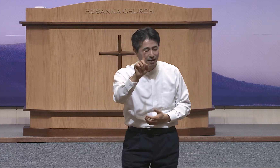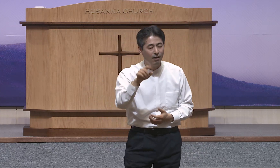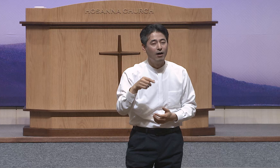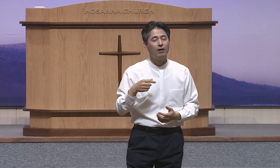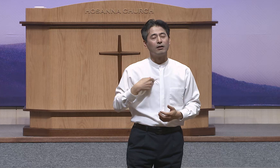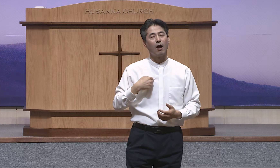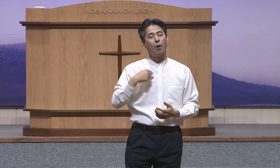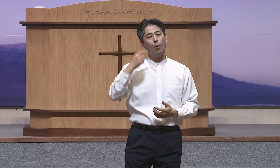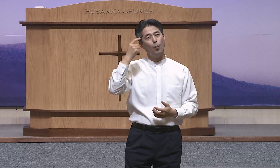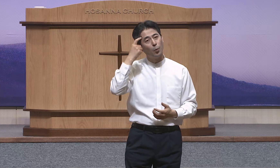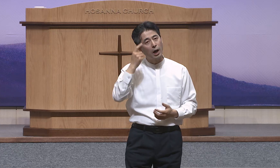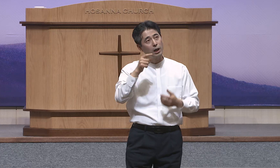왔는데